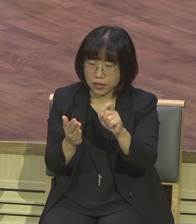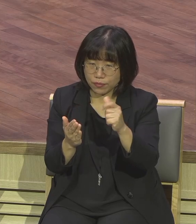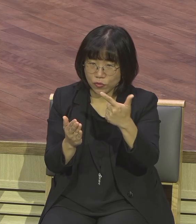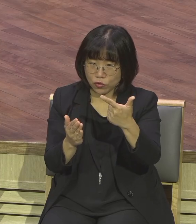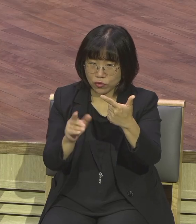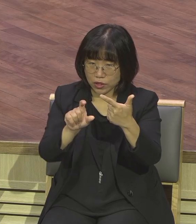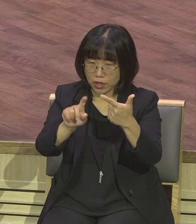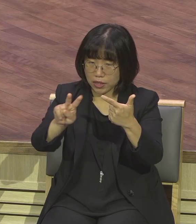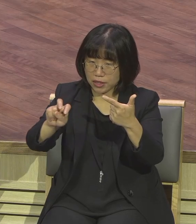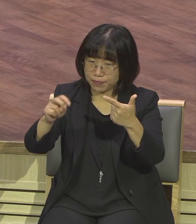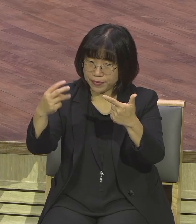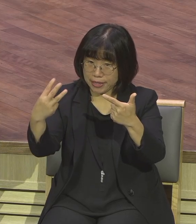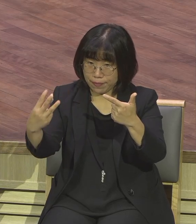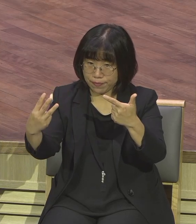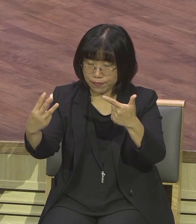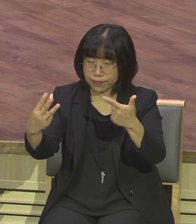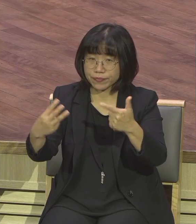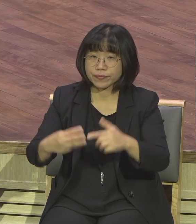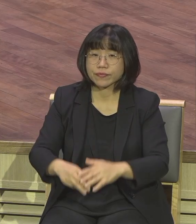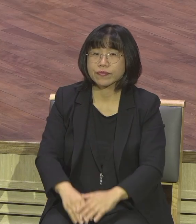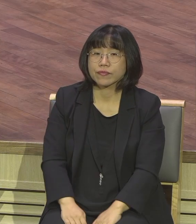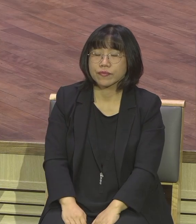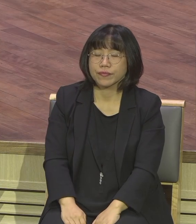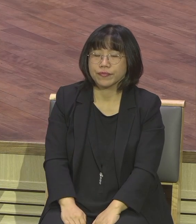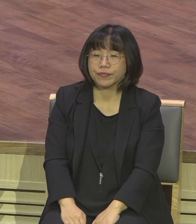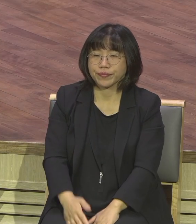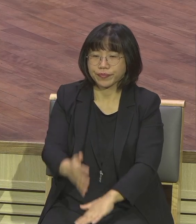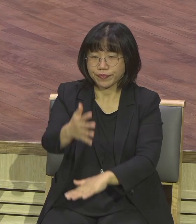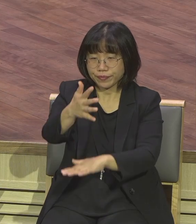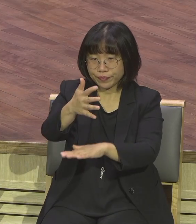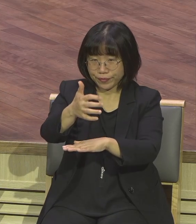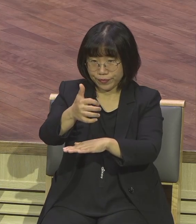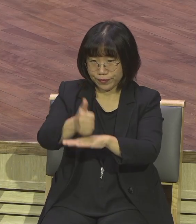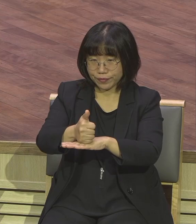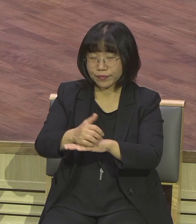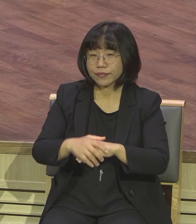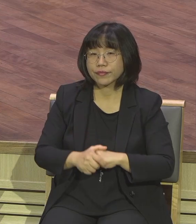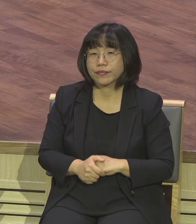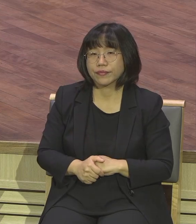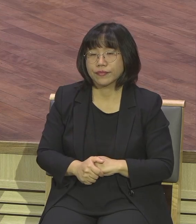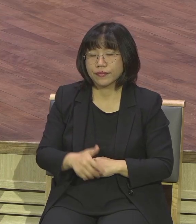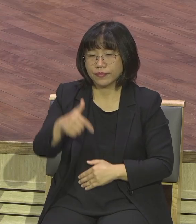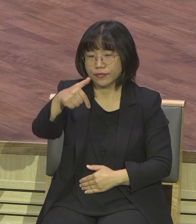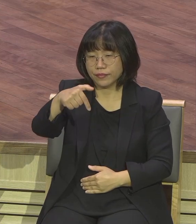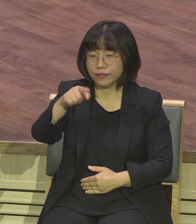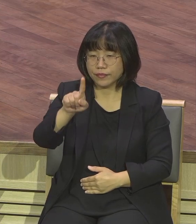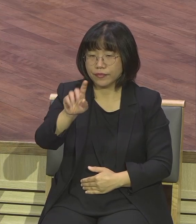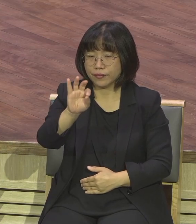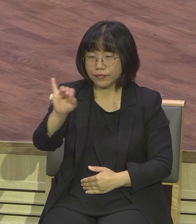16장 23절 유 목사님 마지막으로 이런 결론을 내렸습니다. 가이오죠.